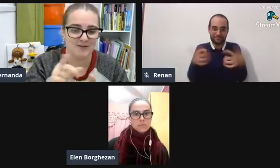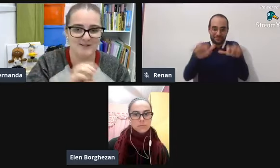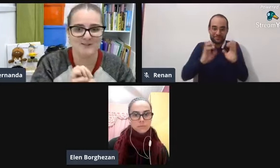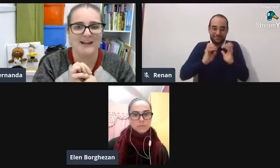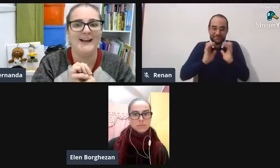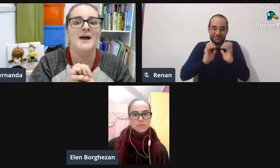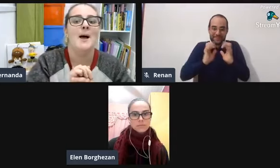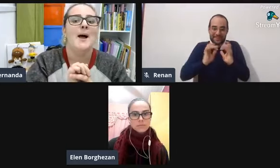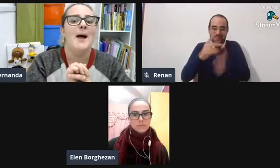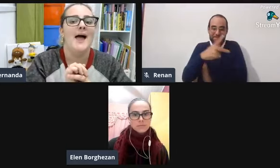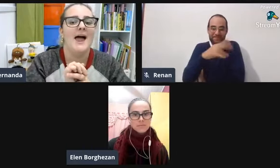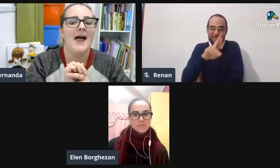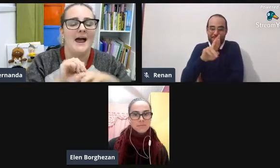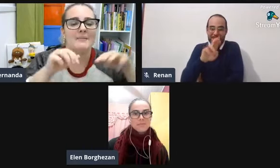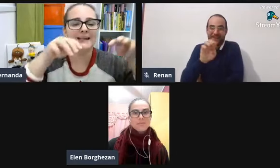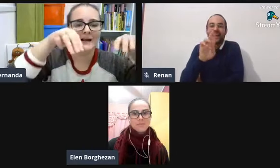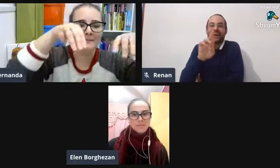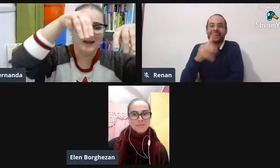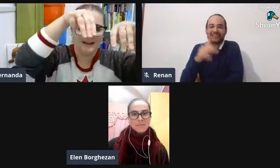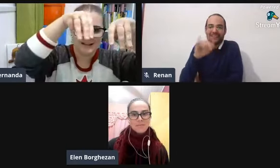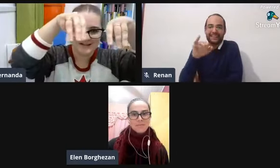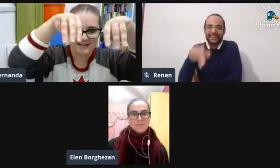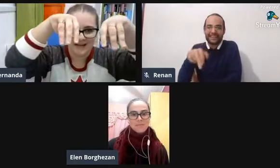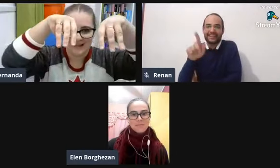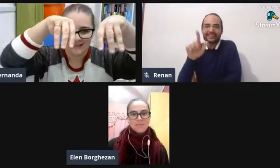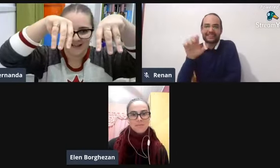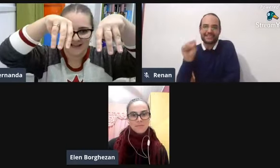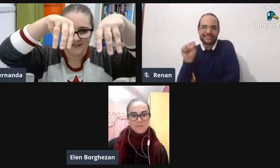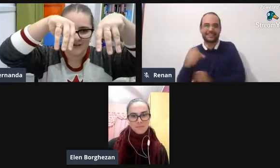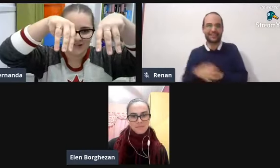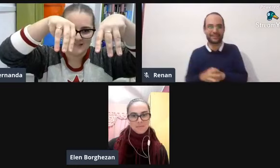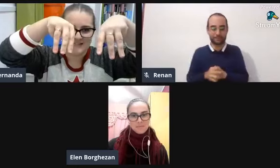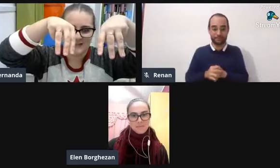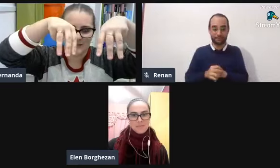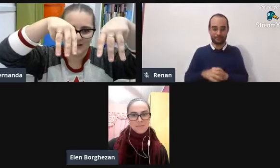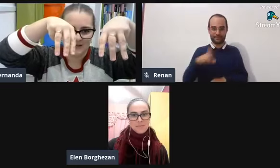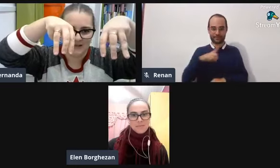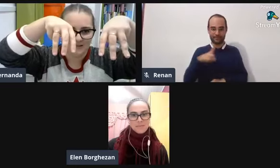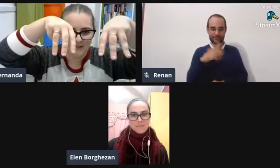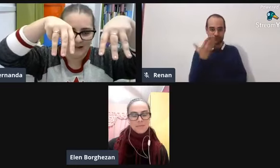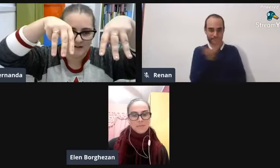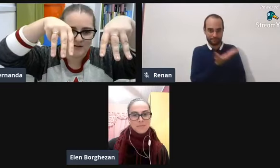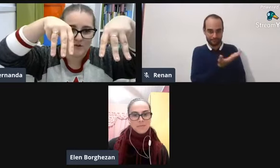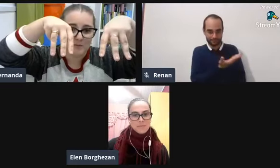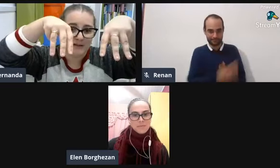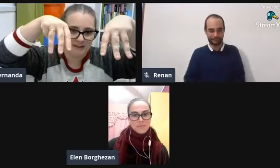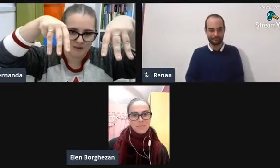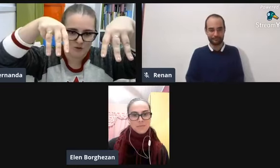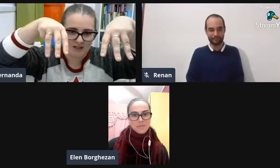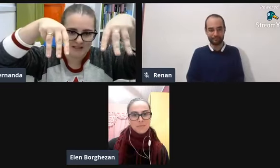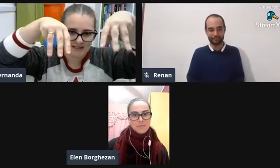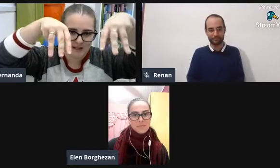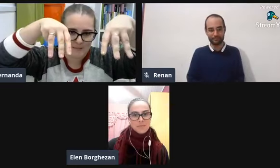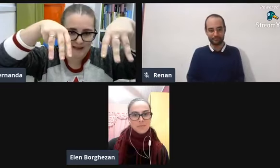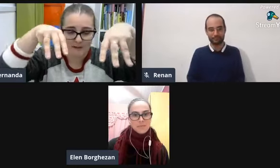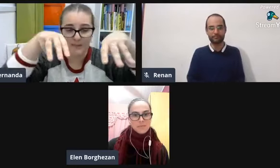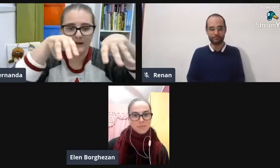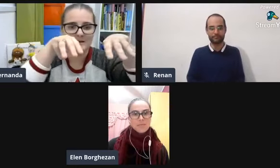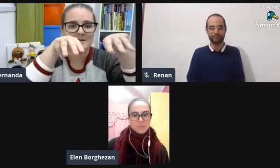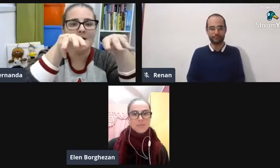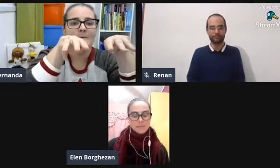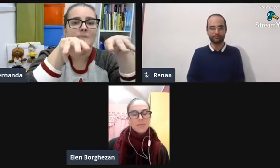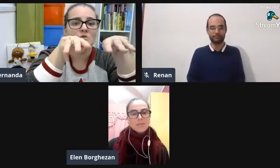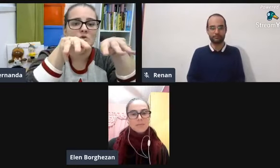Essa é difícil, né? A máquina Perkins, ela tem essa organização aqui, né? A gente imita que isso aqui seria a